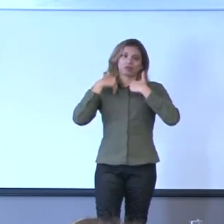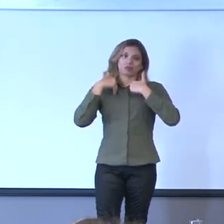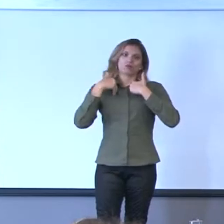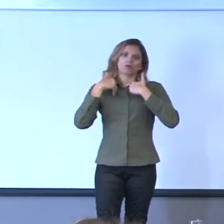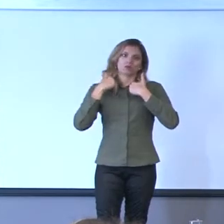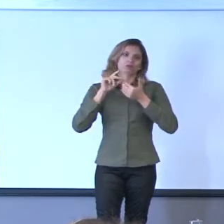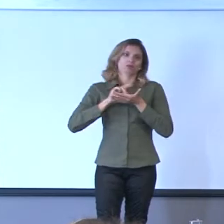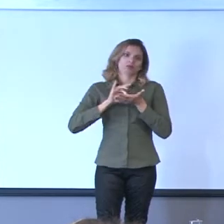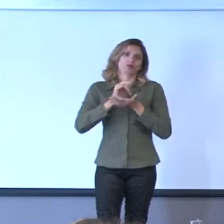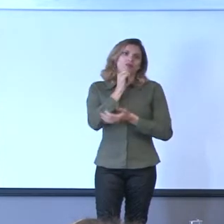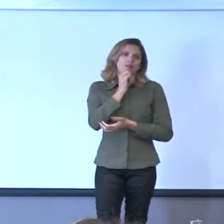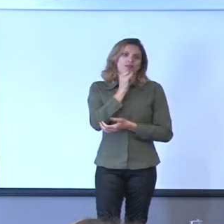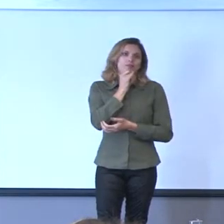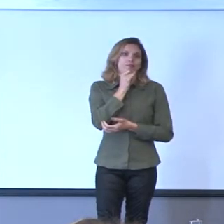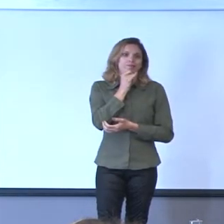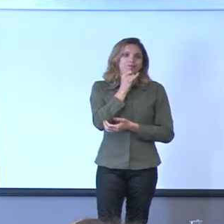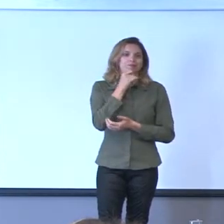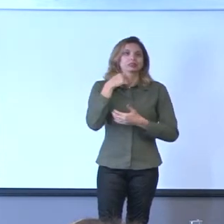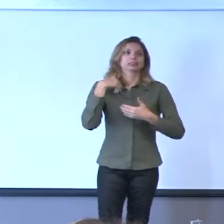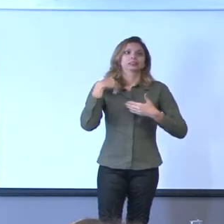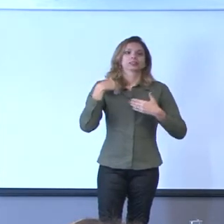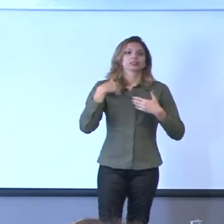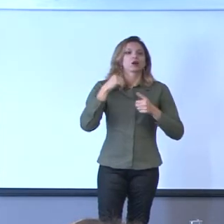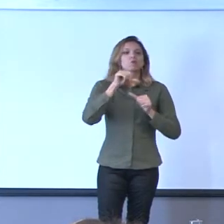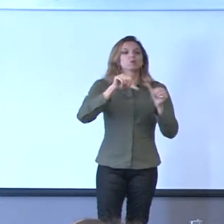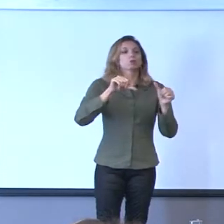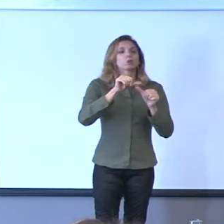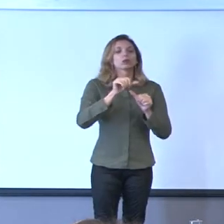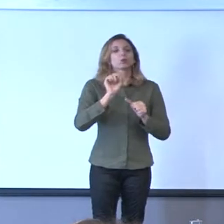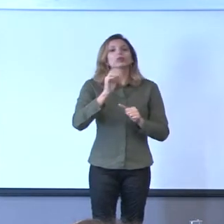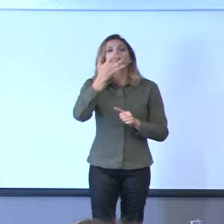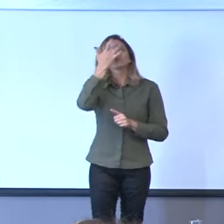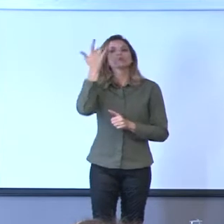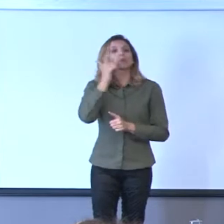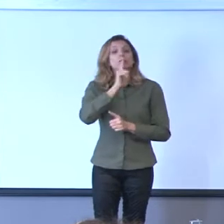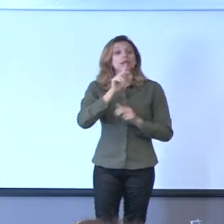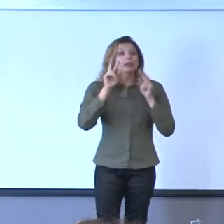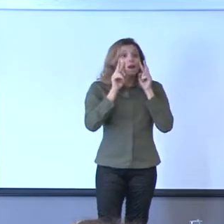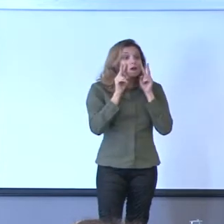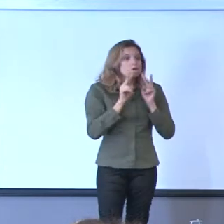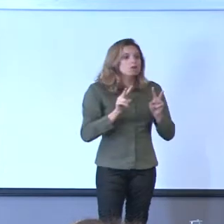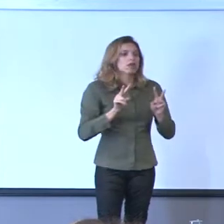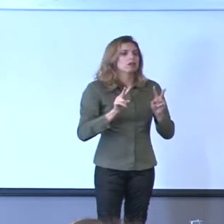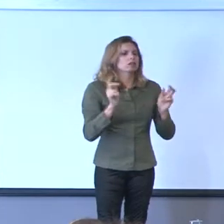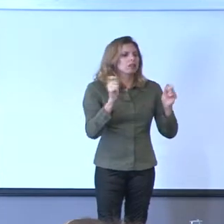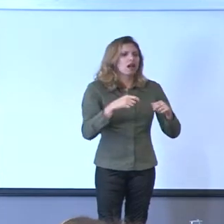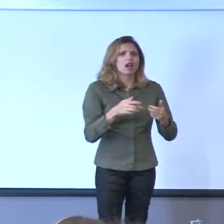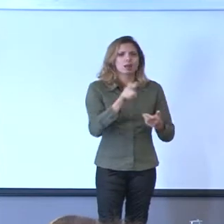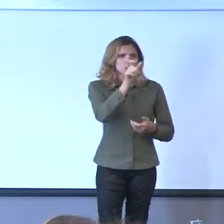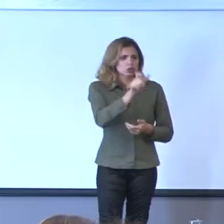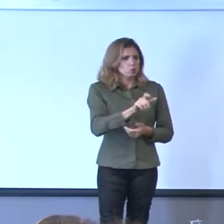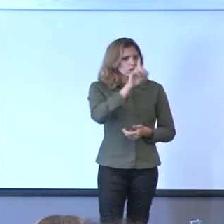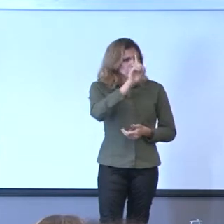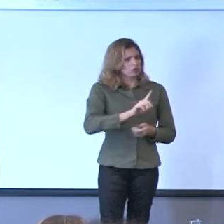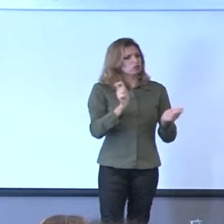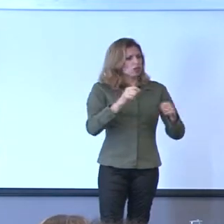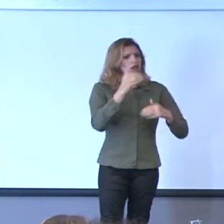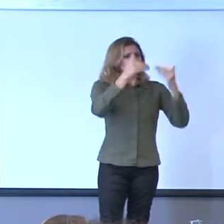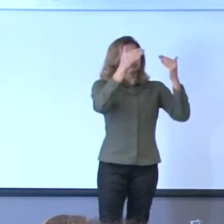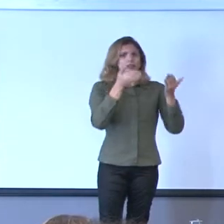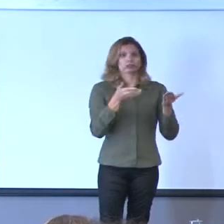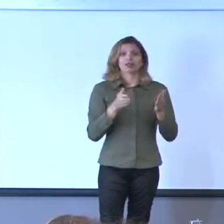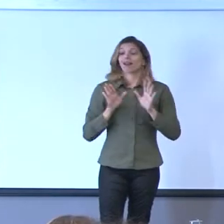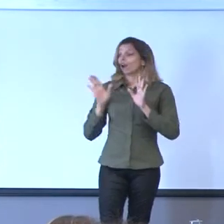termos da perspectiva, daquilo que a pessoa consegue vislumbrar, né, para alguém que tem uma limitação. Rodrigo, tanto